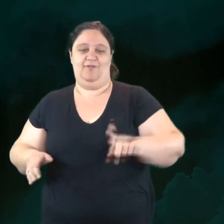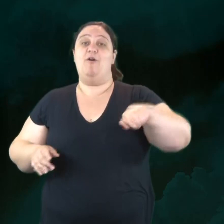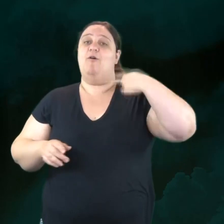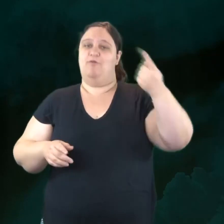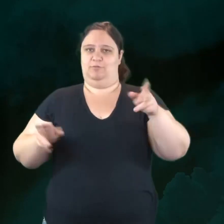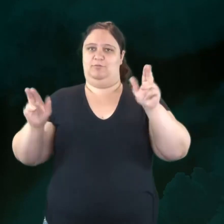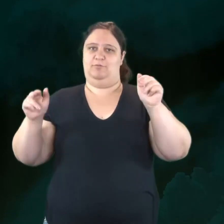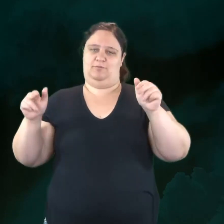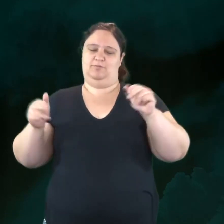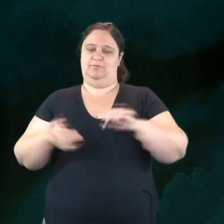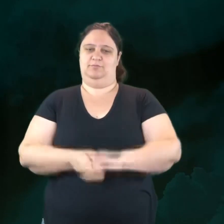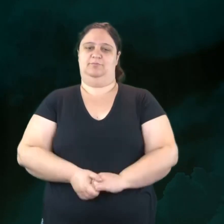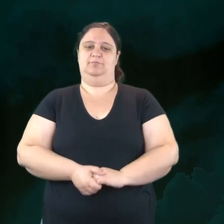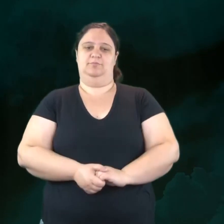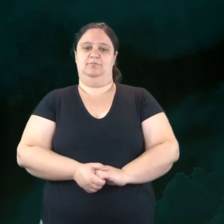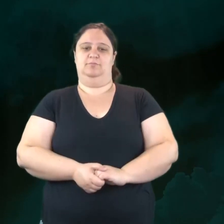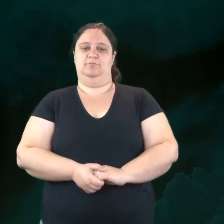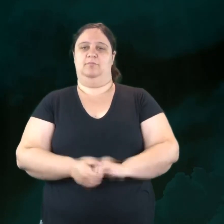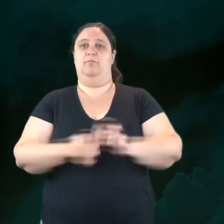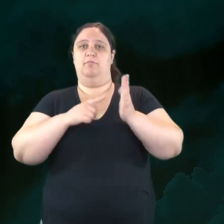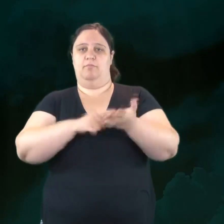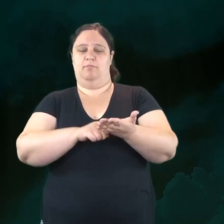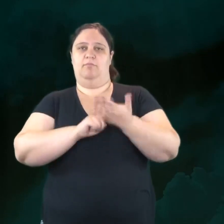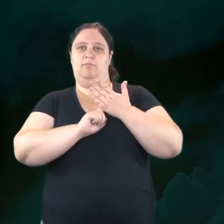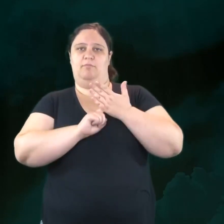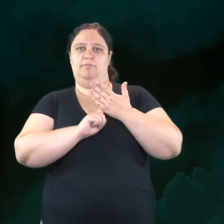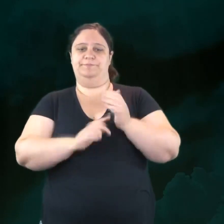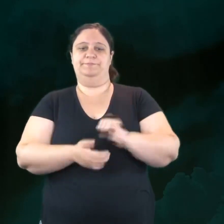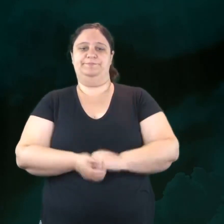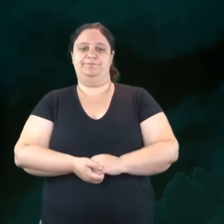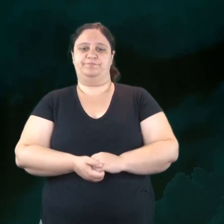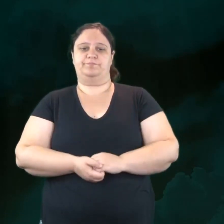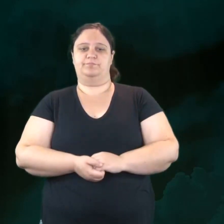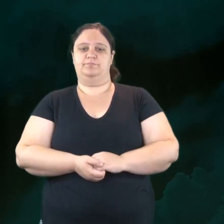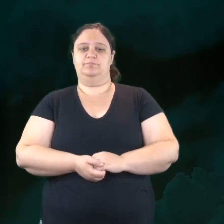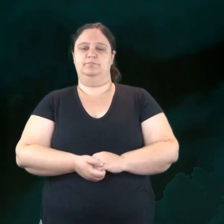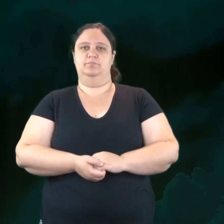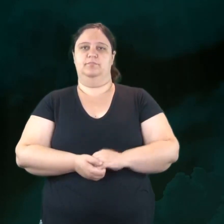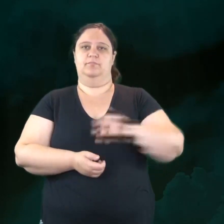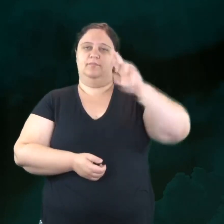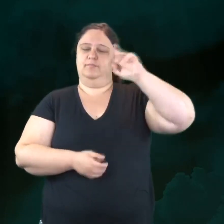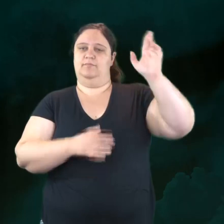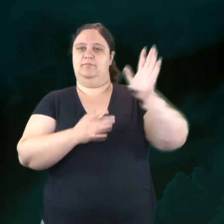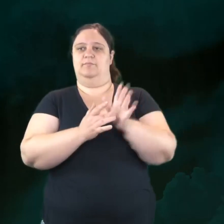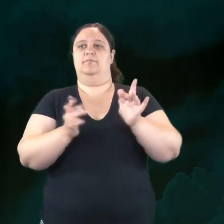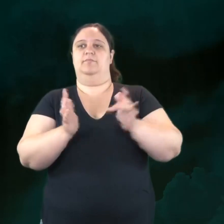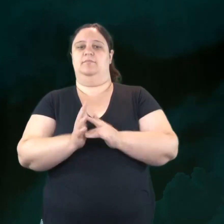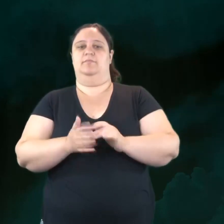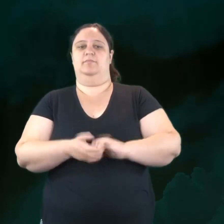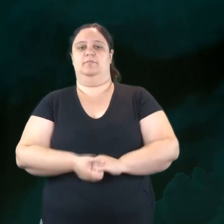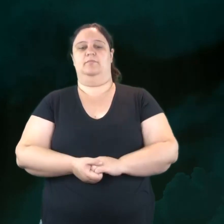item, né? Mostra para mim aquela, né? Senhor Jesus, vamos lá.